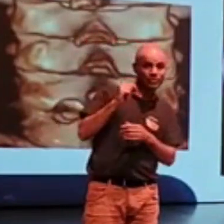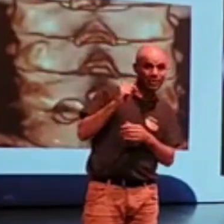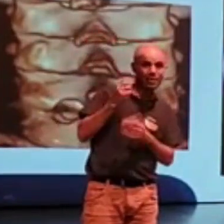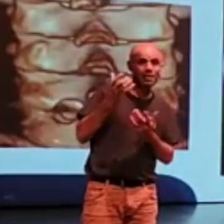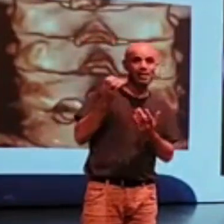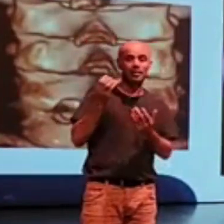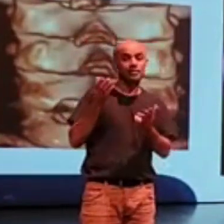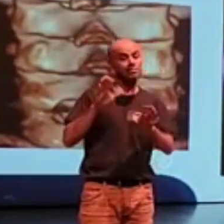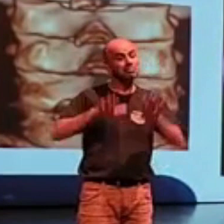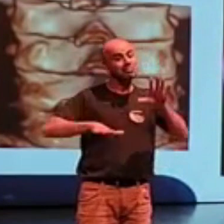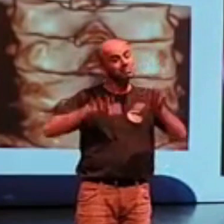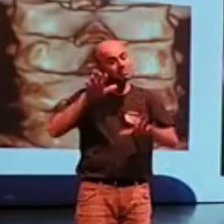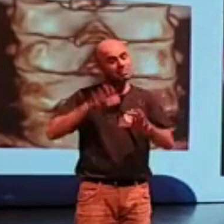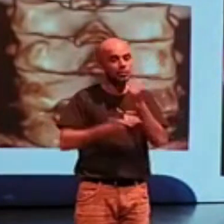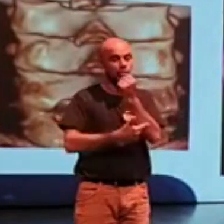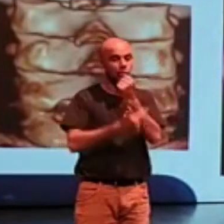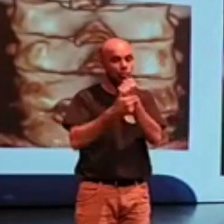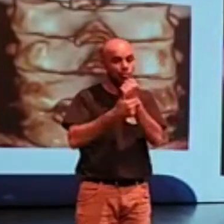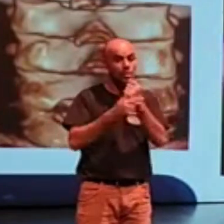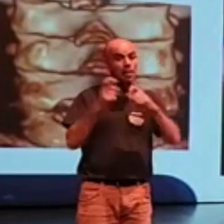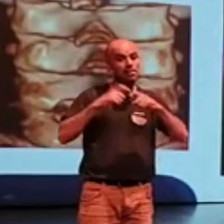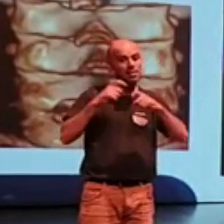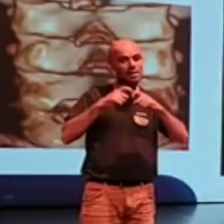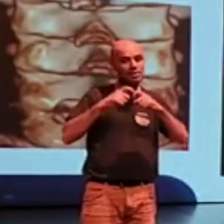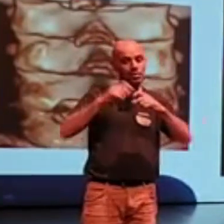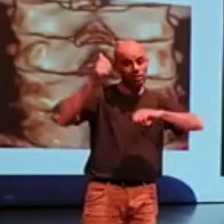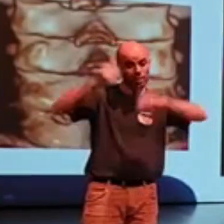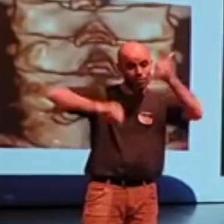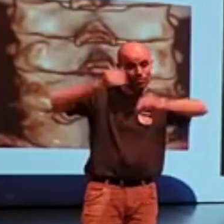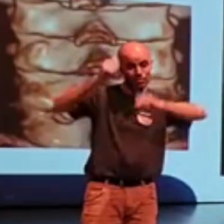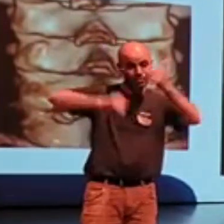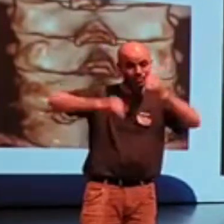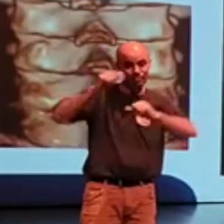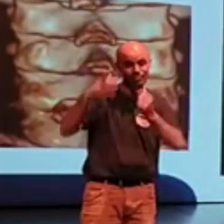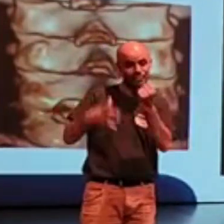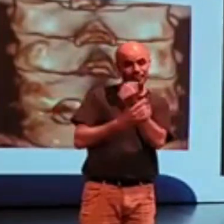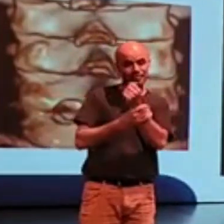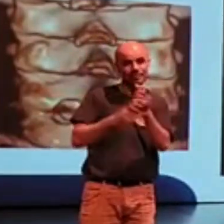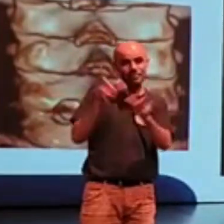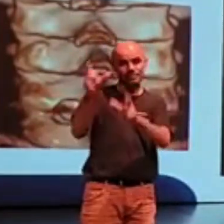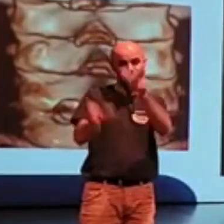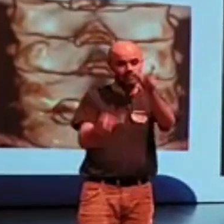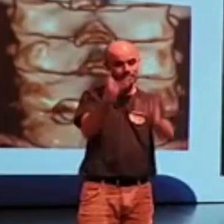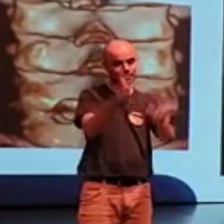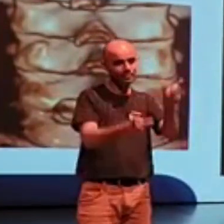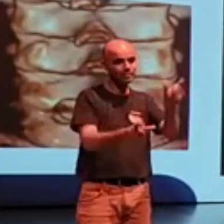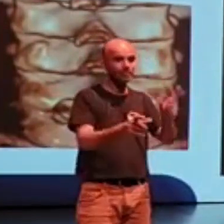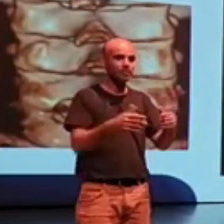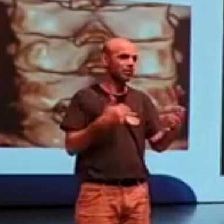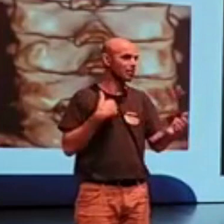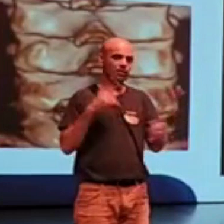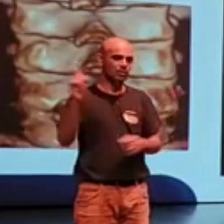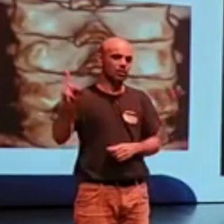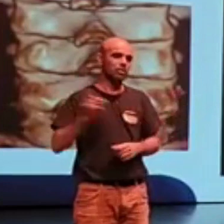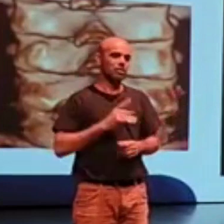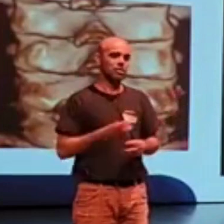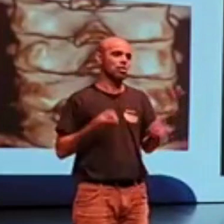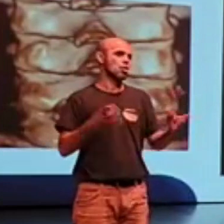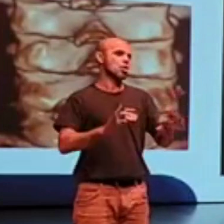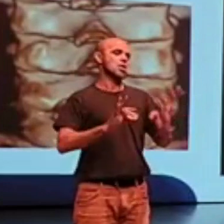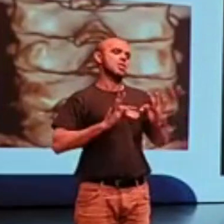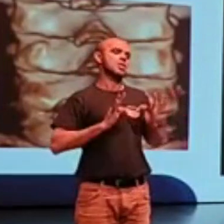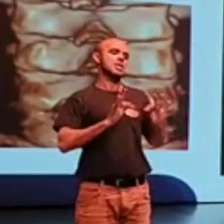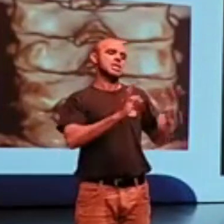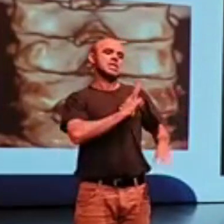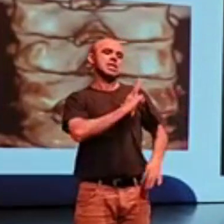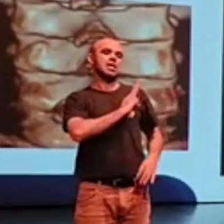O cirurgião de coluna, não se esqueça, ele é médico, ele tem que prezar pela segurança no geral. Ninguém vai chegar vendendo uma técnica para vocês